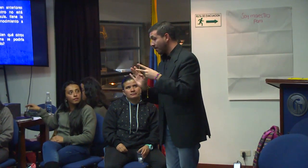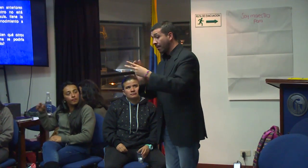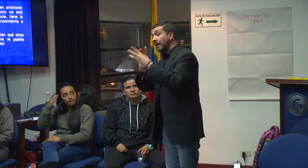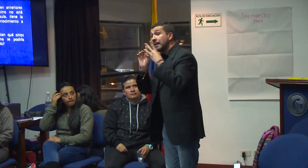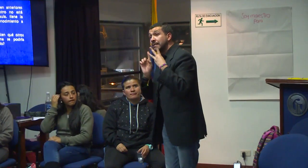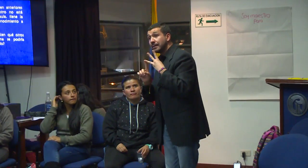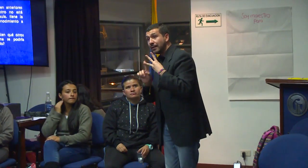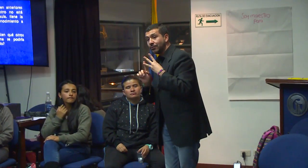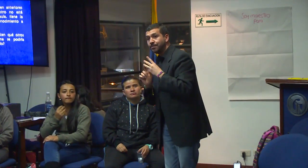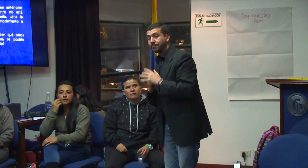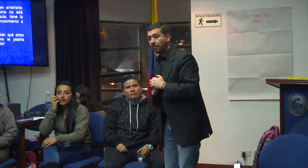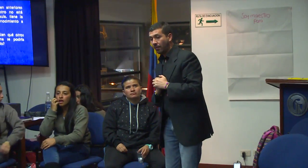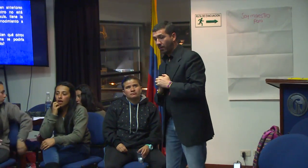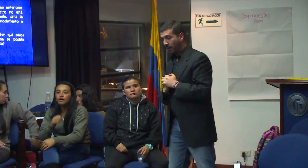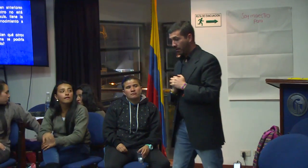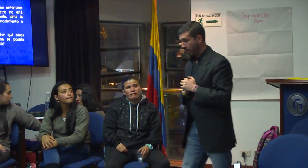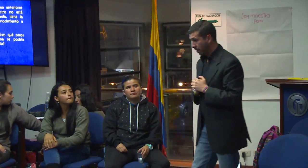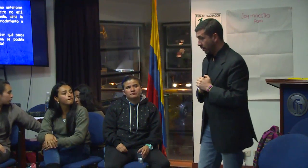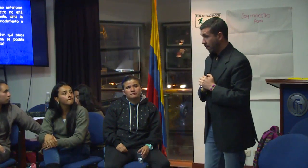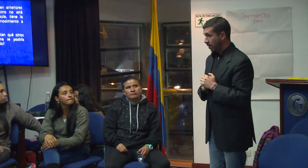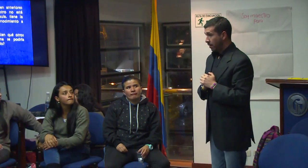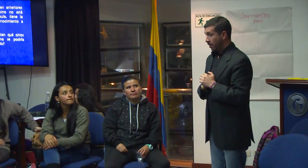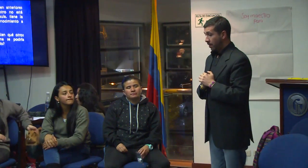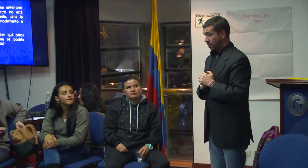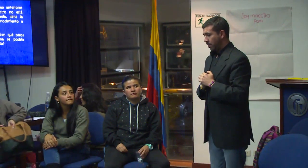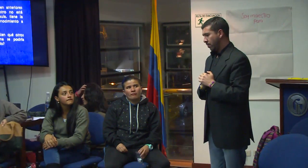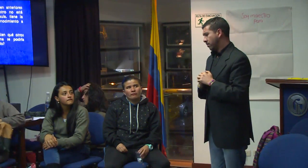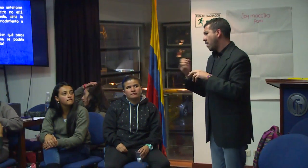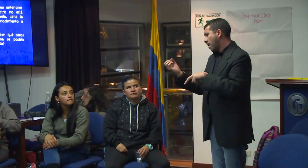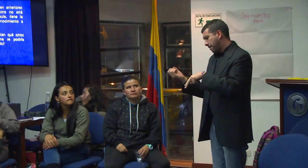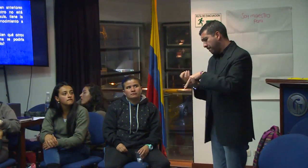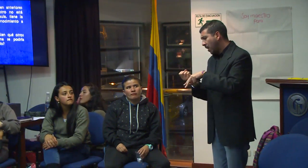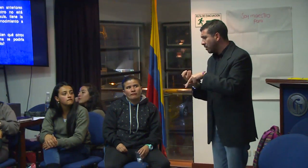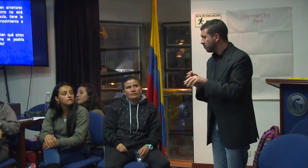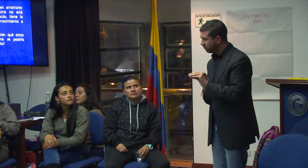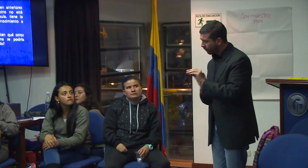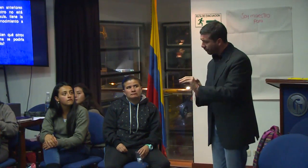preguntemos y reflexionemos también acerca de ello. Y en tercer lugar,